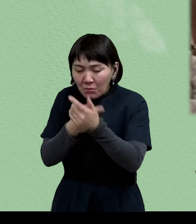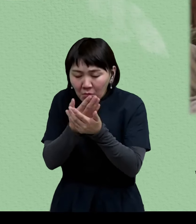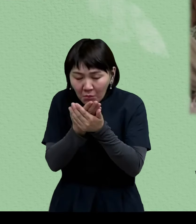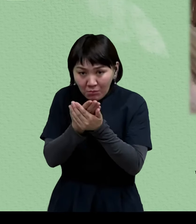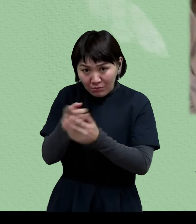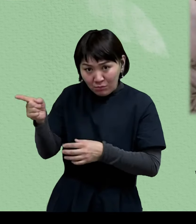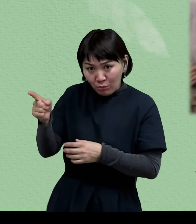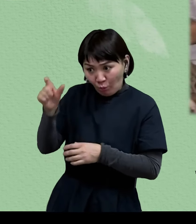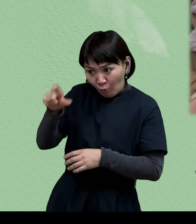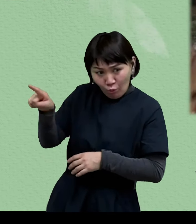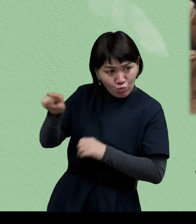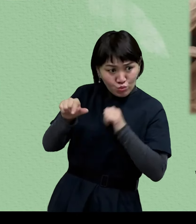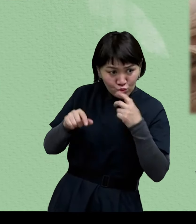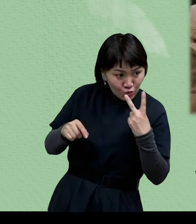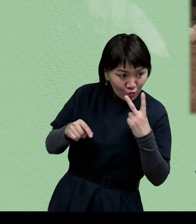биш үү гэхэд